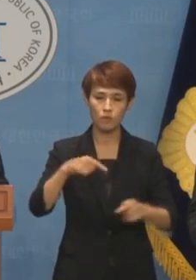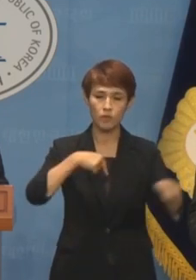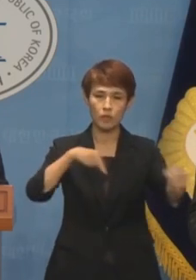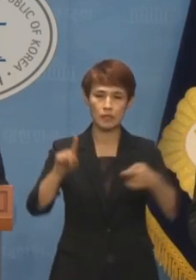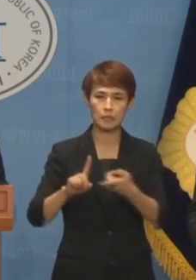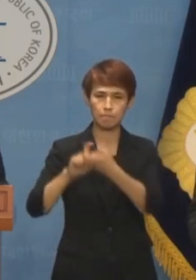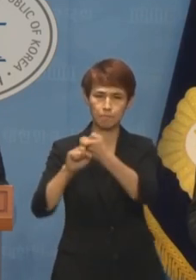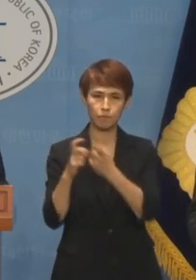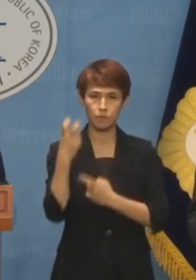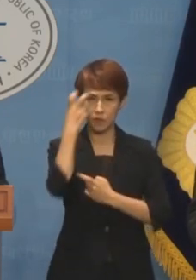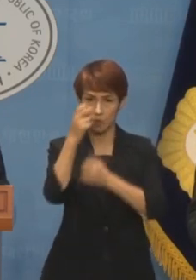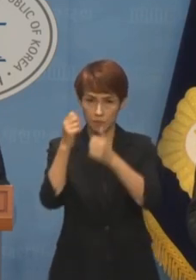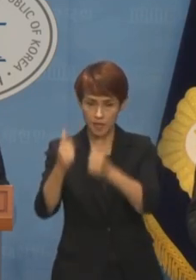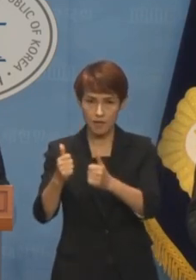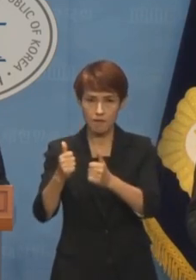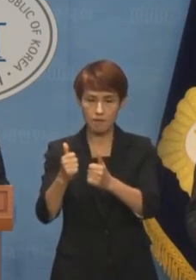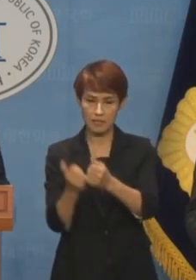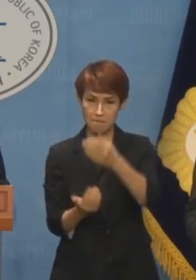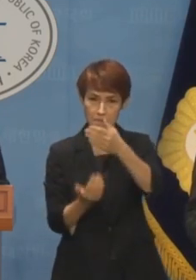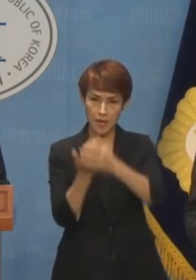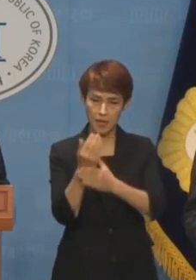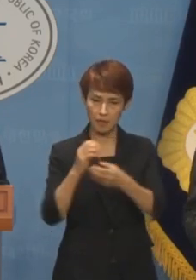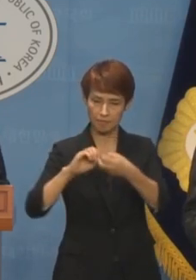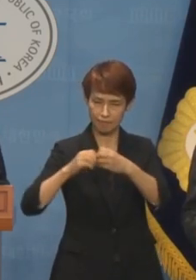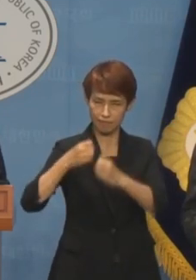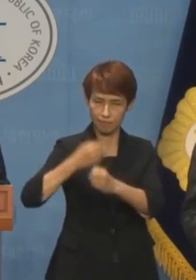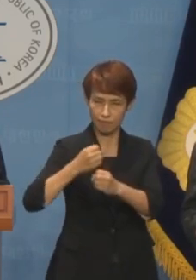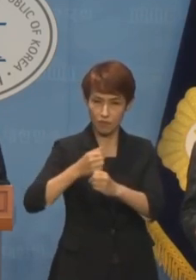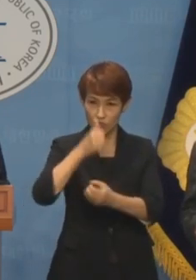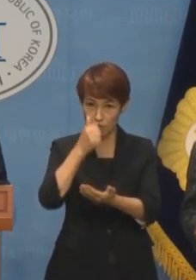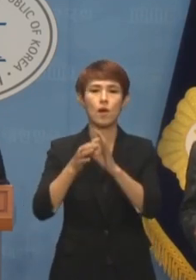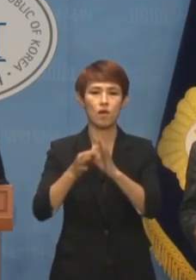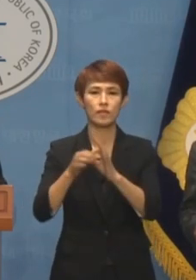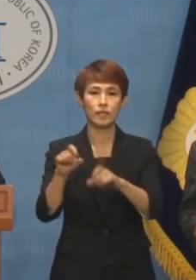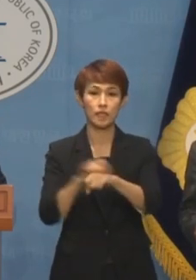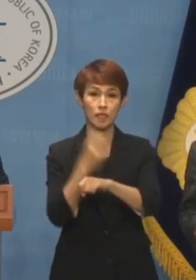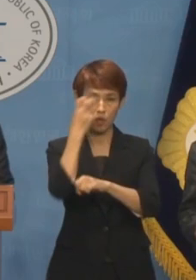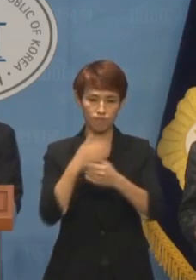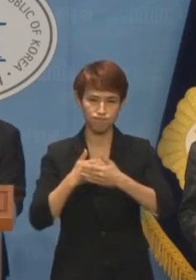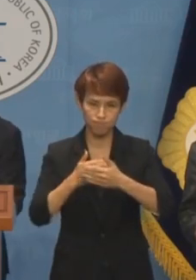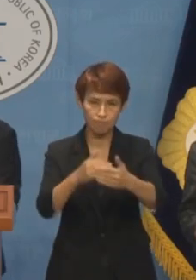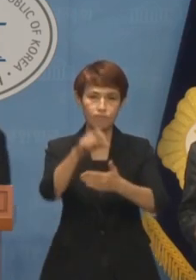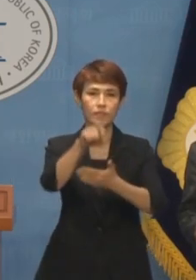정치검찰의 사건 조작 범죄 발표 및 특검 추진 기자회견.